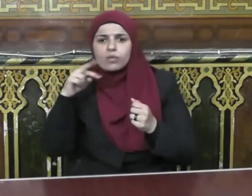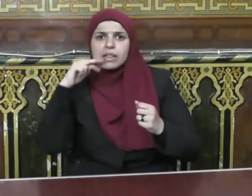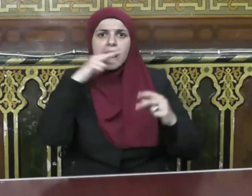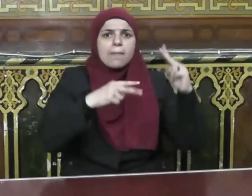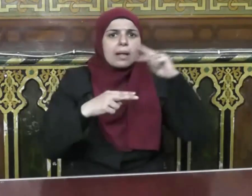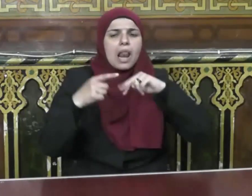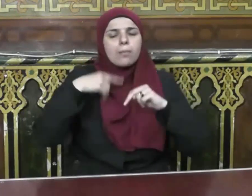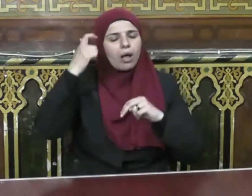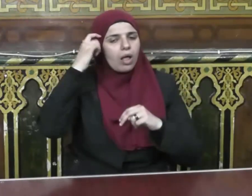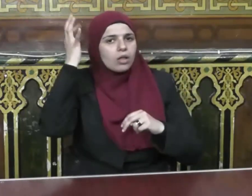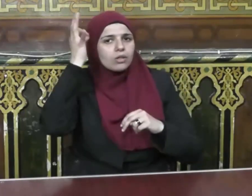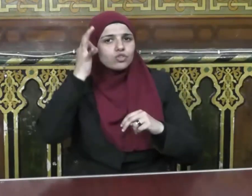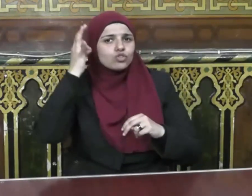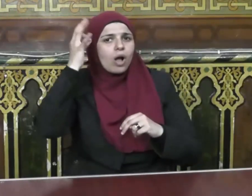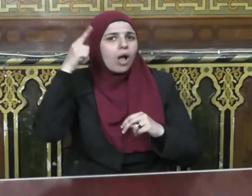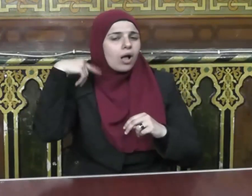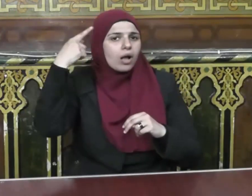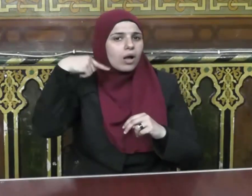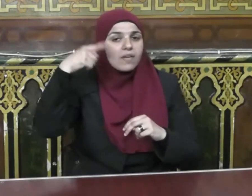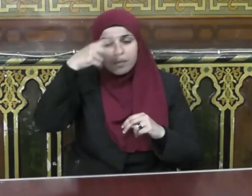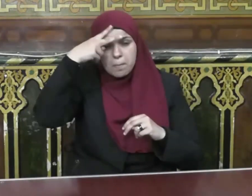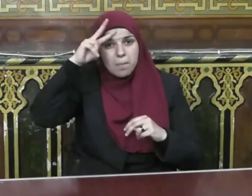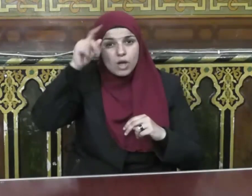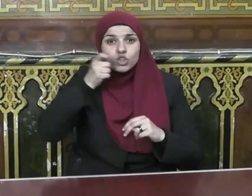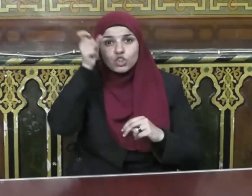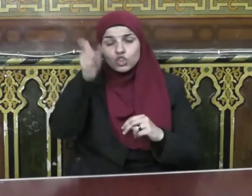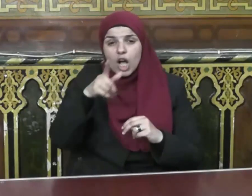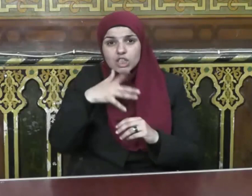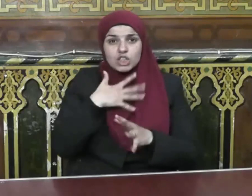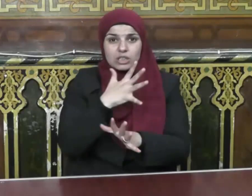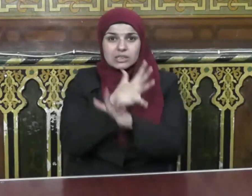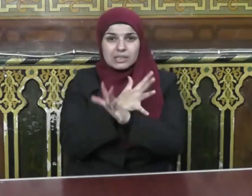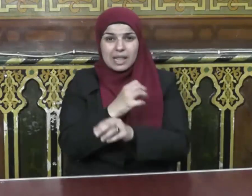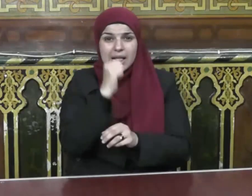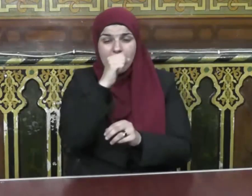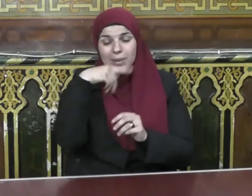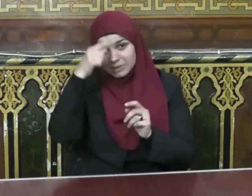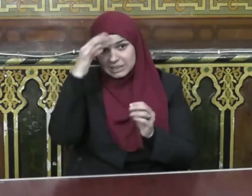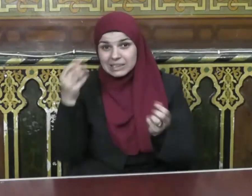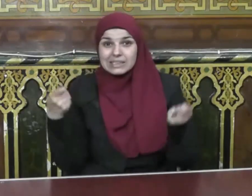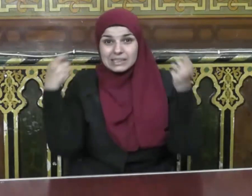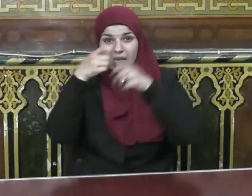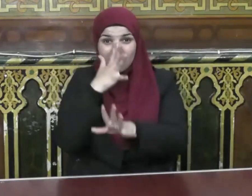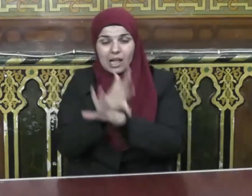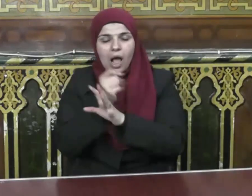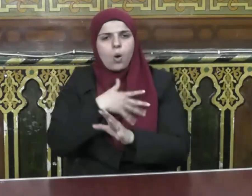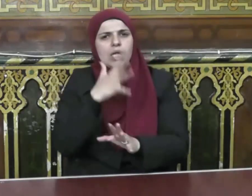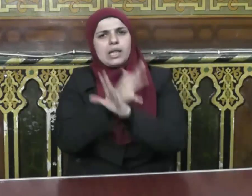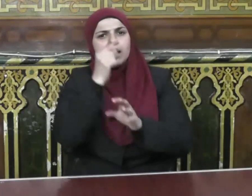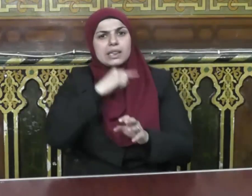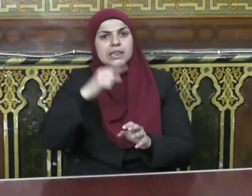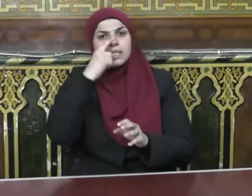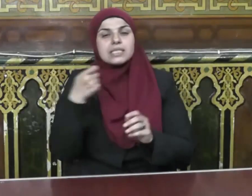يتوهم أن من يتشدد أكثر فهو الأكثر تديناً وخوفًا من الله عز